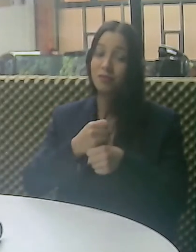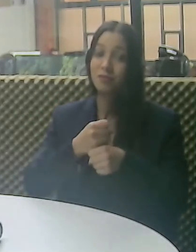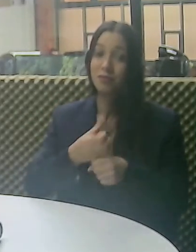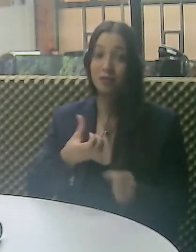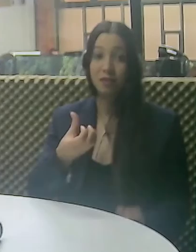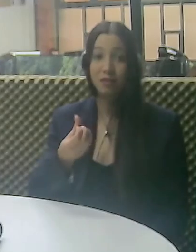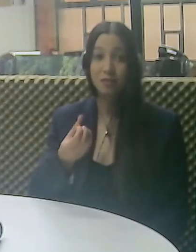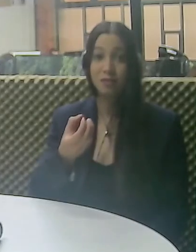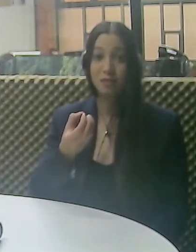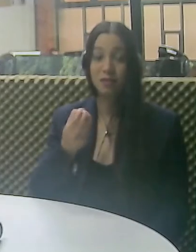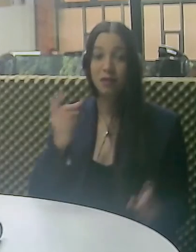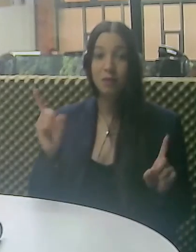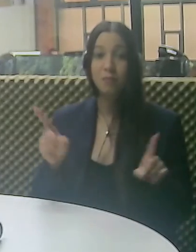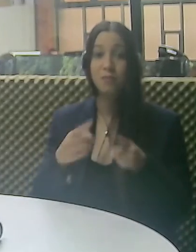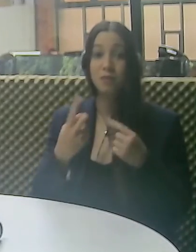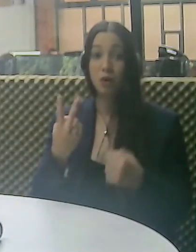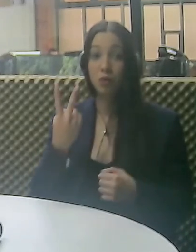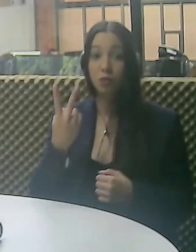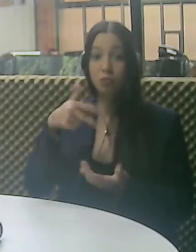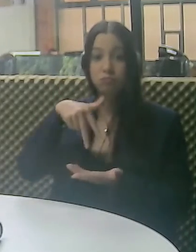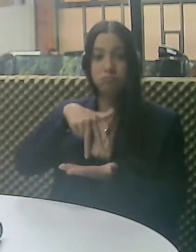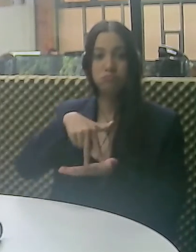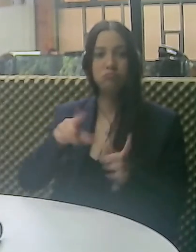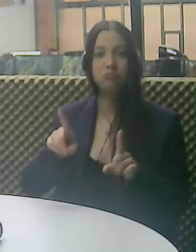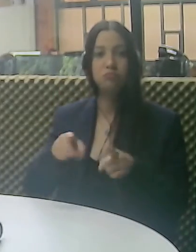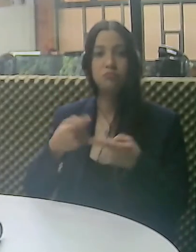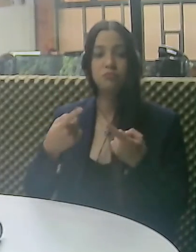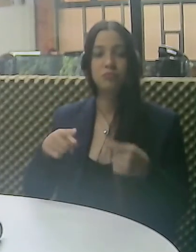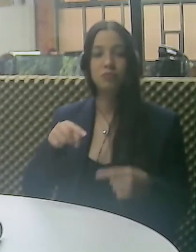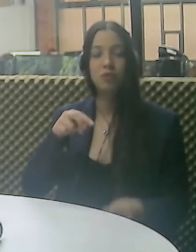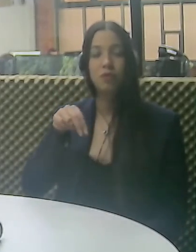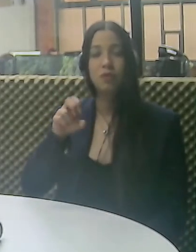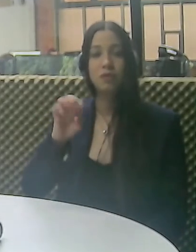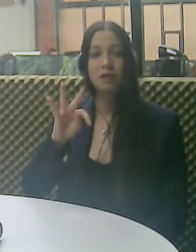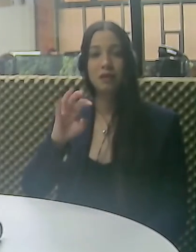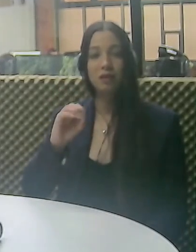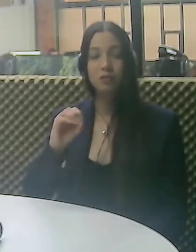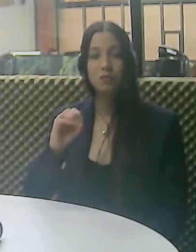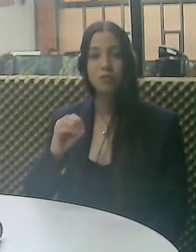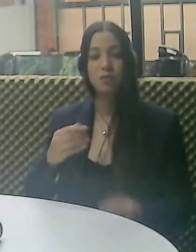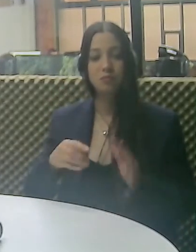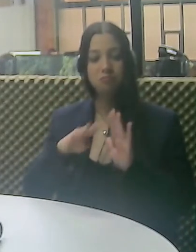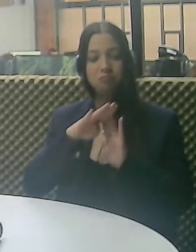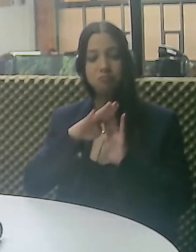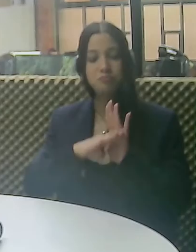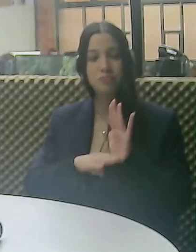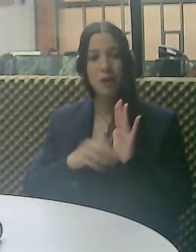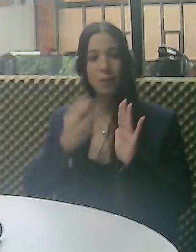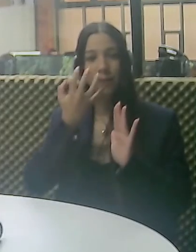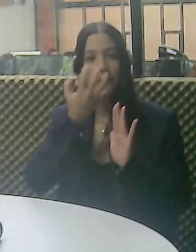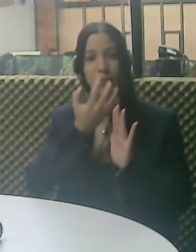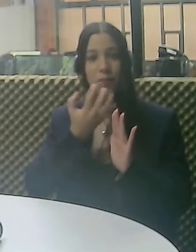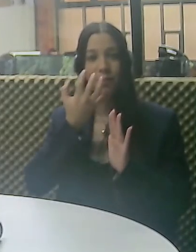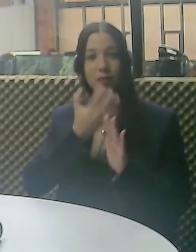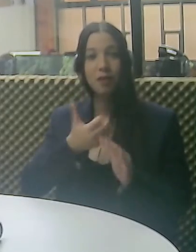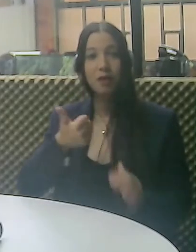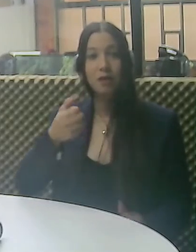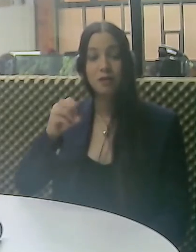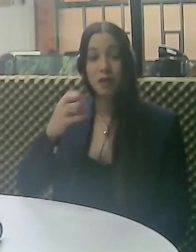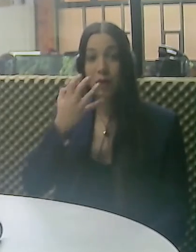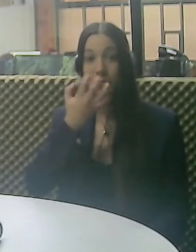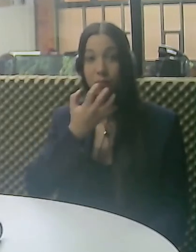60 musicistas e dois regentes, o diretor Netinho Danilo entregou um repertório diversificado, contando com mais de 10